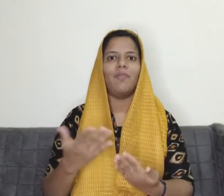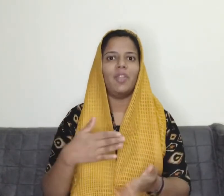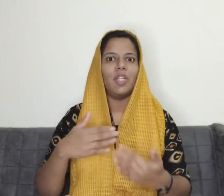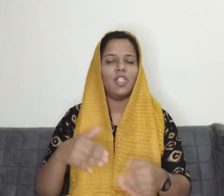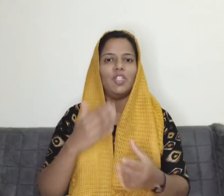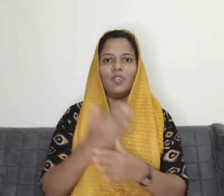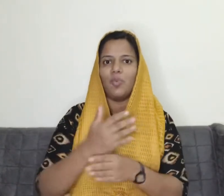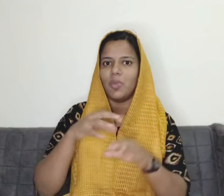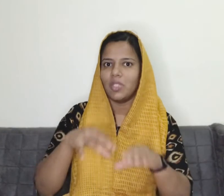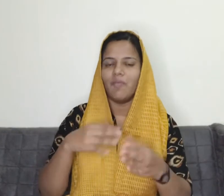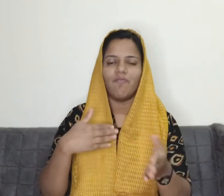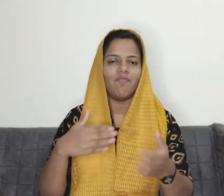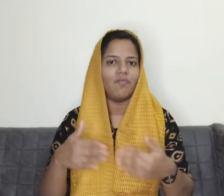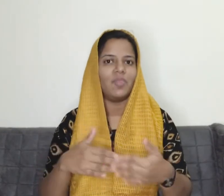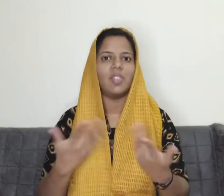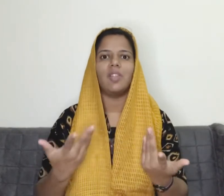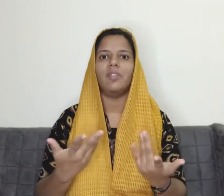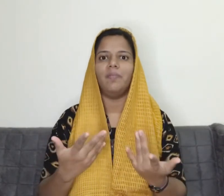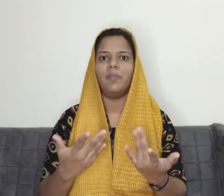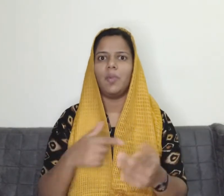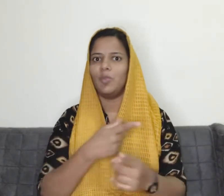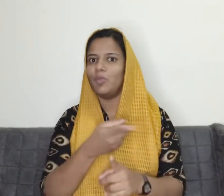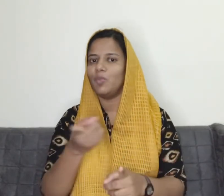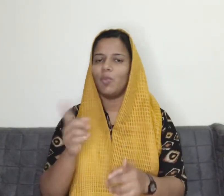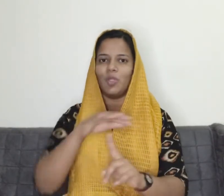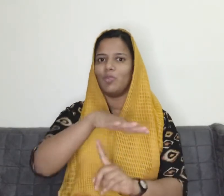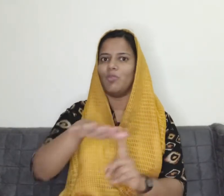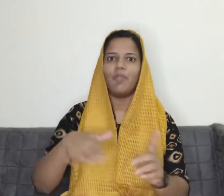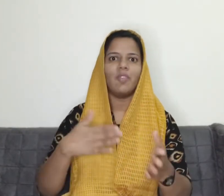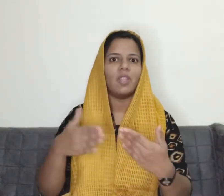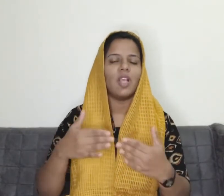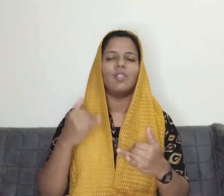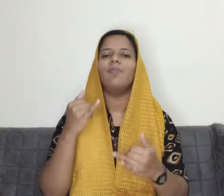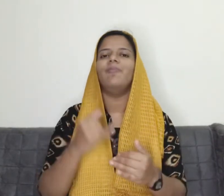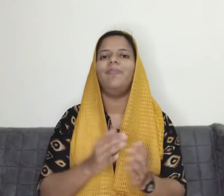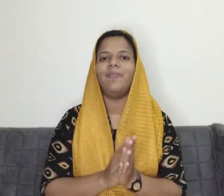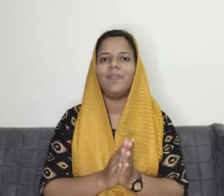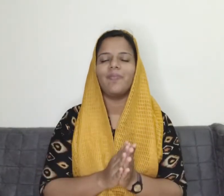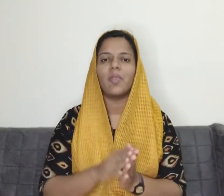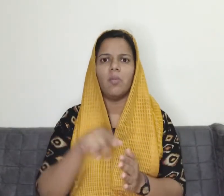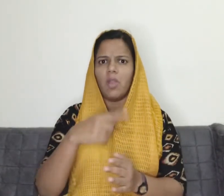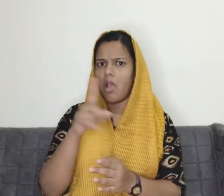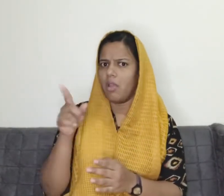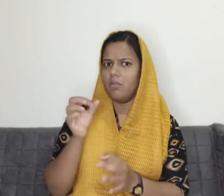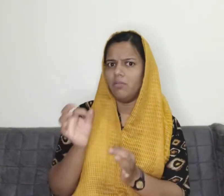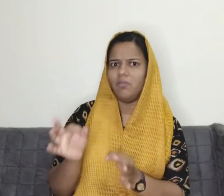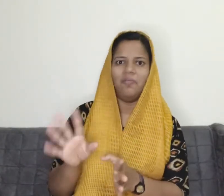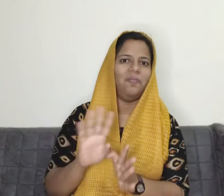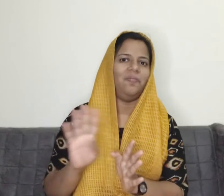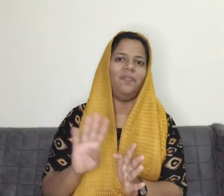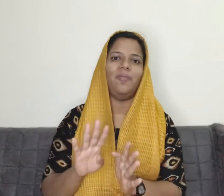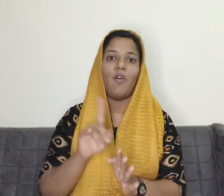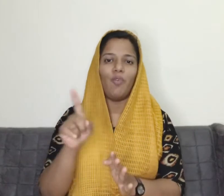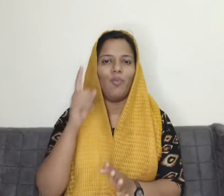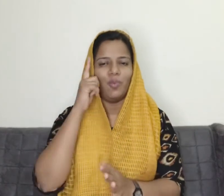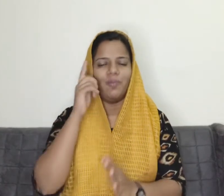മക്കളിൽ, വ്യത്യസ്താനുഭവം ജോലിസ്ഥലത്ത്, വ്യത്യസ്താനുഭവം നമ്മുടെ ചുറ്റുപാടുകളിലുണ്ടാകും. ആമേൻ. നമ്മൾ മറ്റുള്ളവരെ പകയ്ക്കുന്നതിന് പകരം അവർക്ക് വേണ്ടി